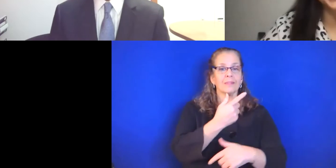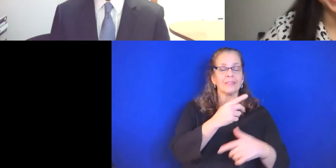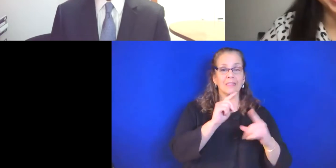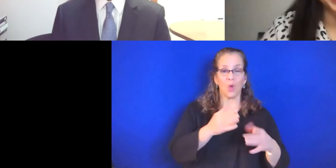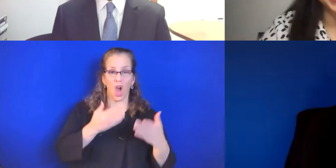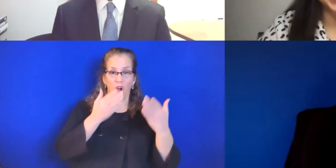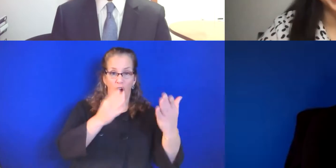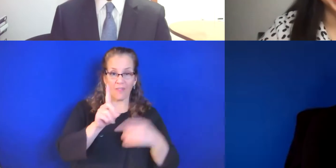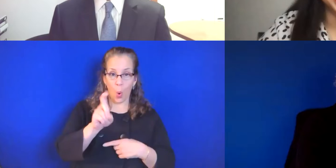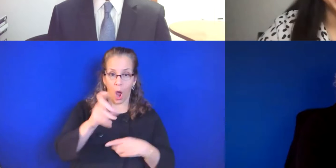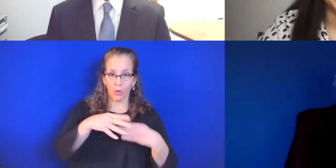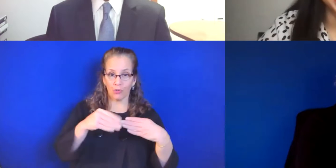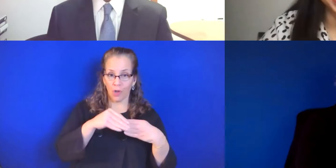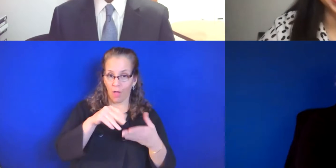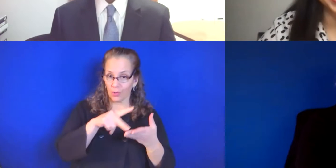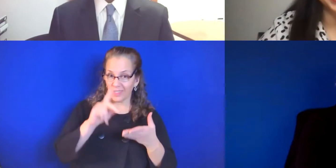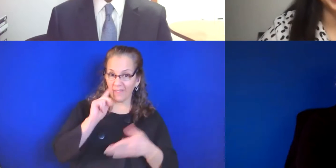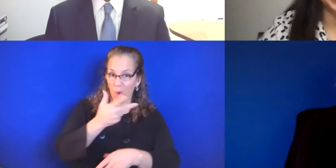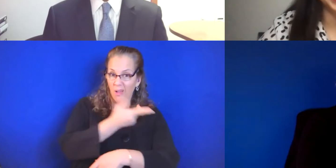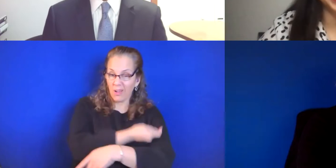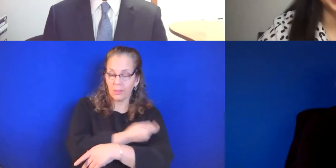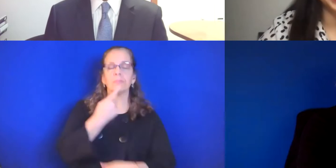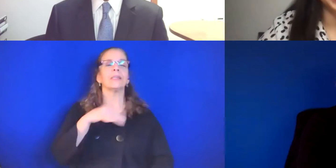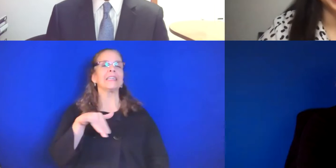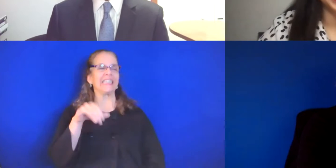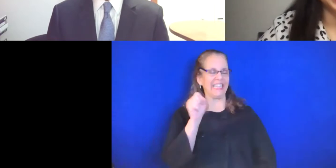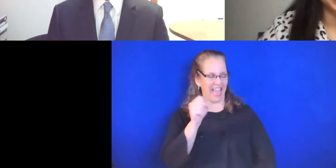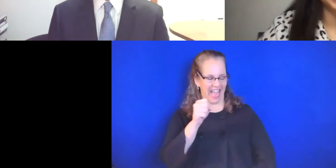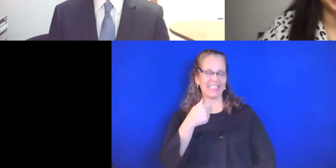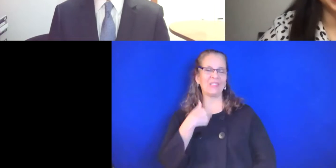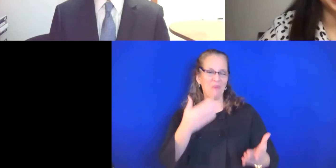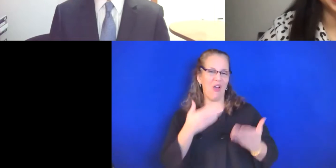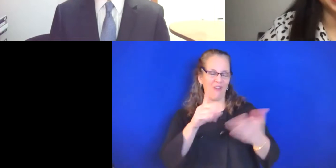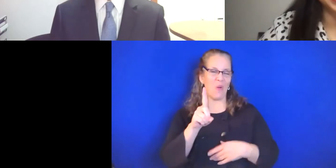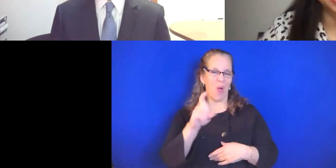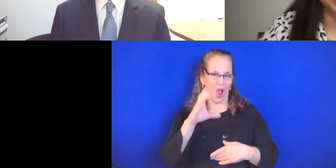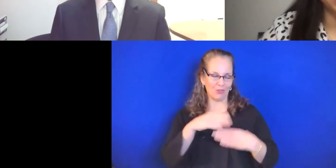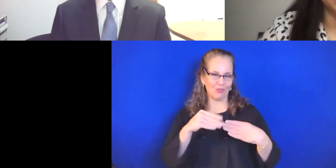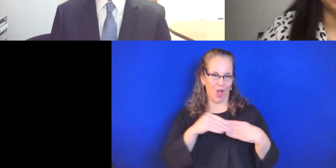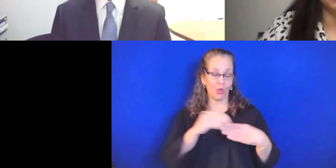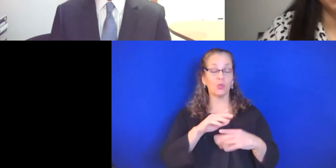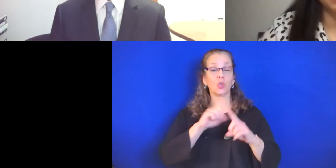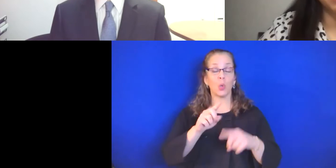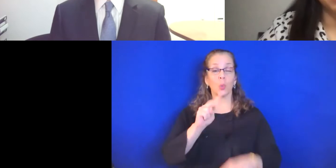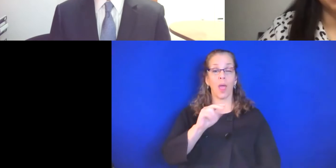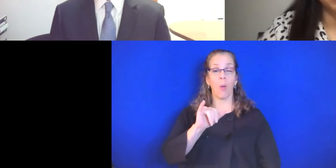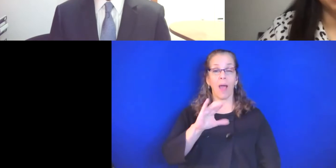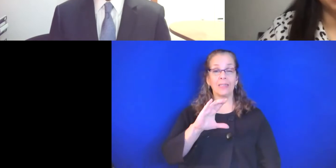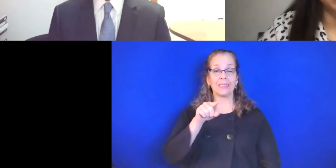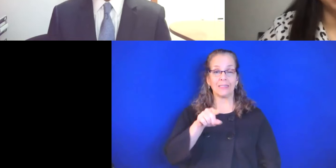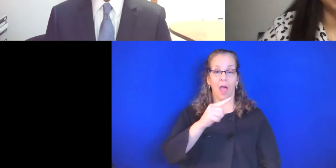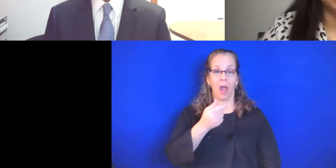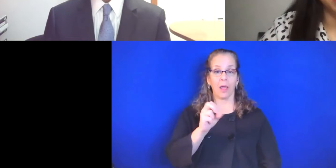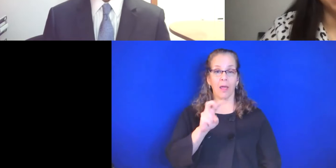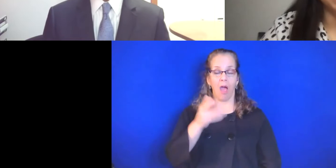the $100 incentive. 有没有这个100块的奖金？现在在我们纽约市政府开的这